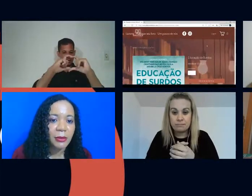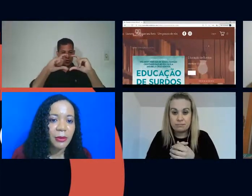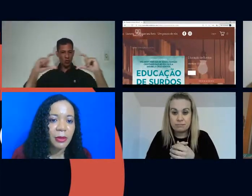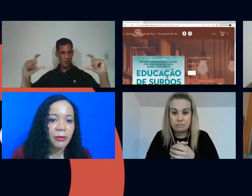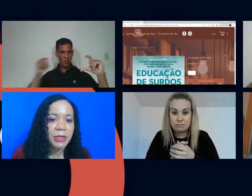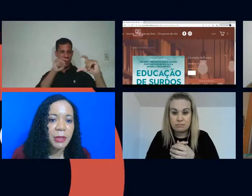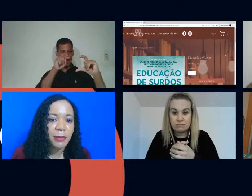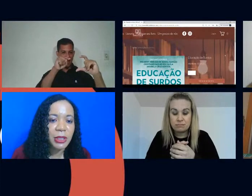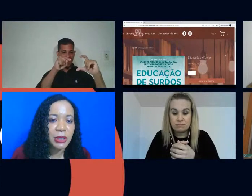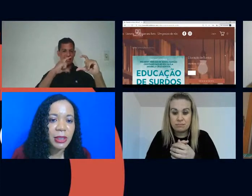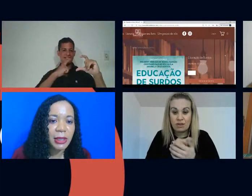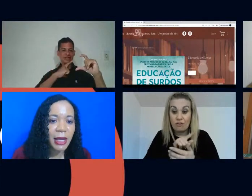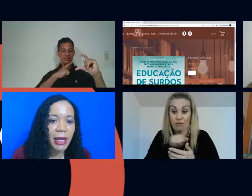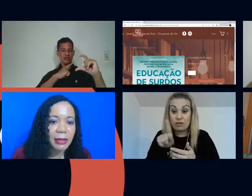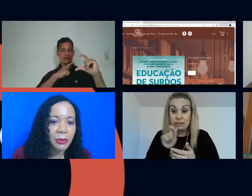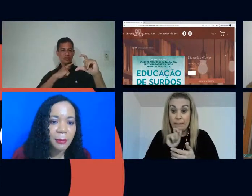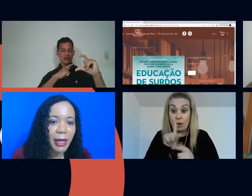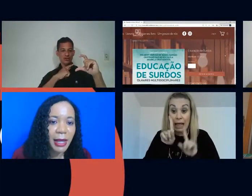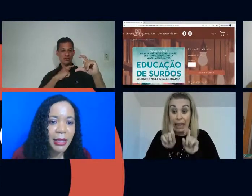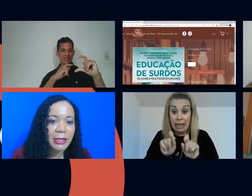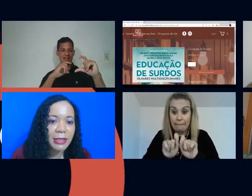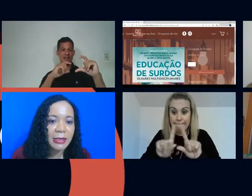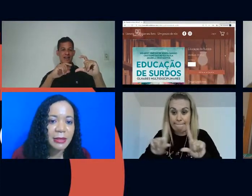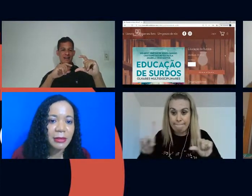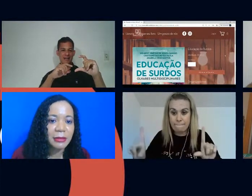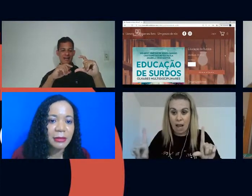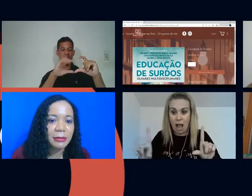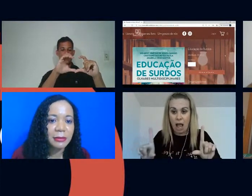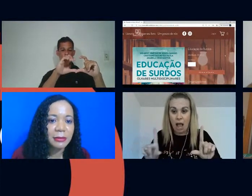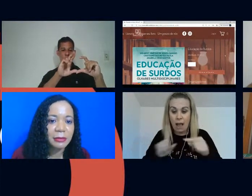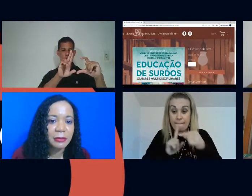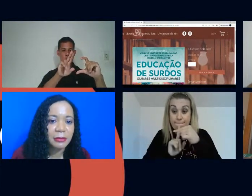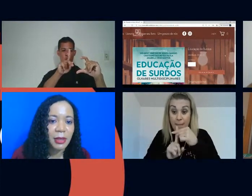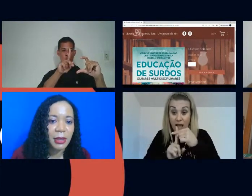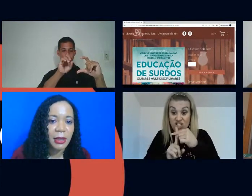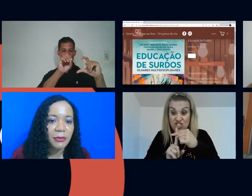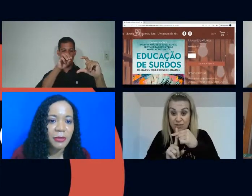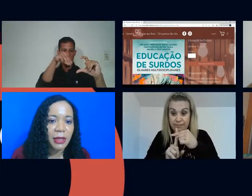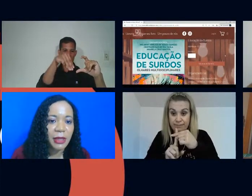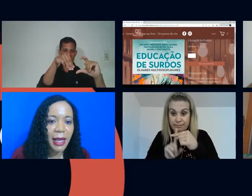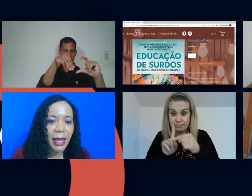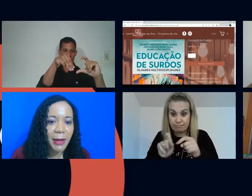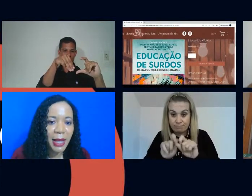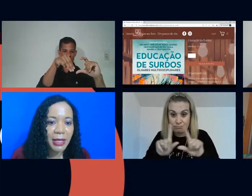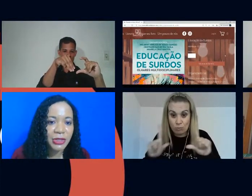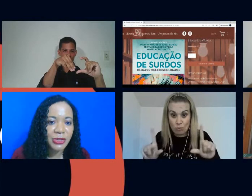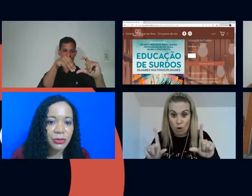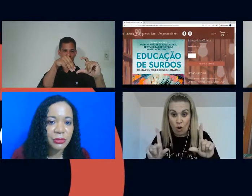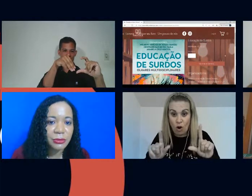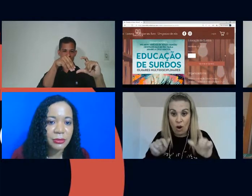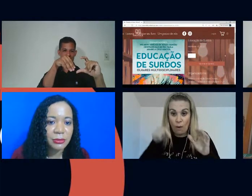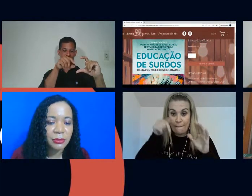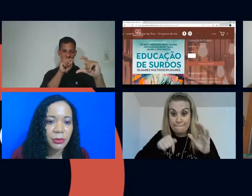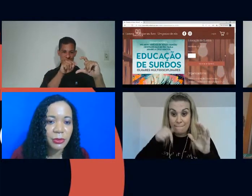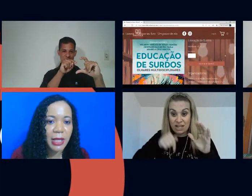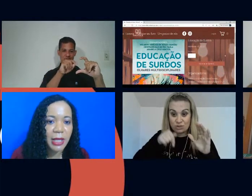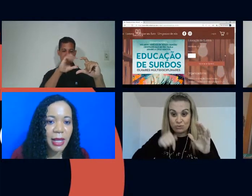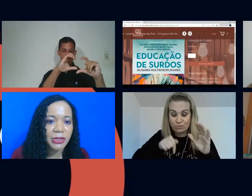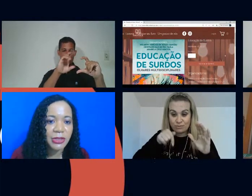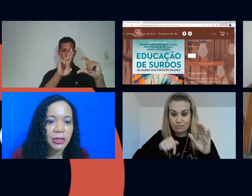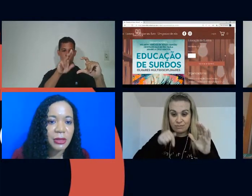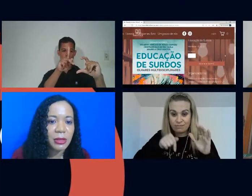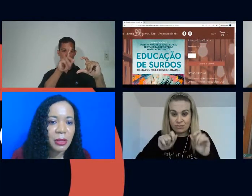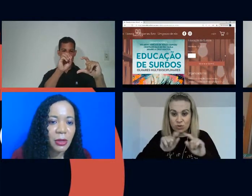adquirir, você pode clicar no mais. que fica abaixo